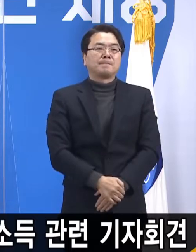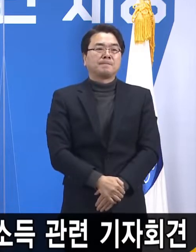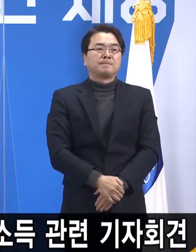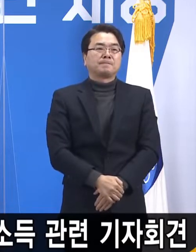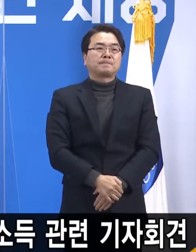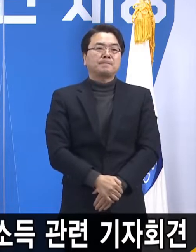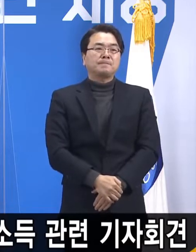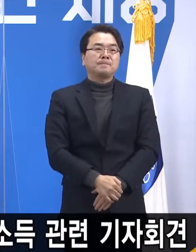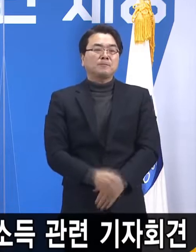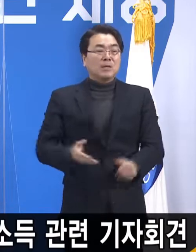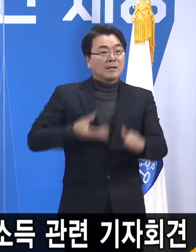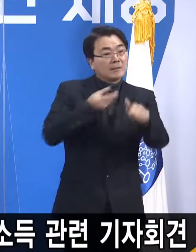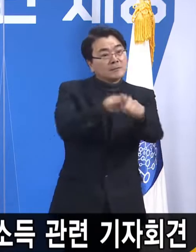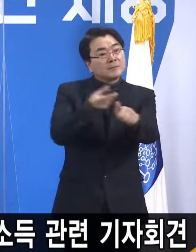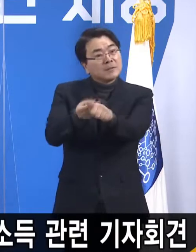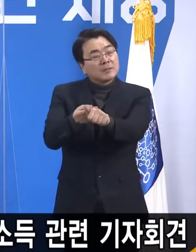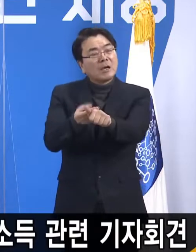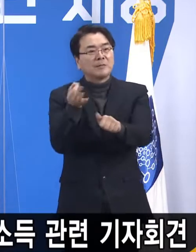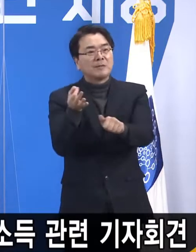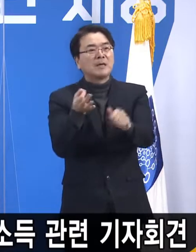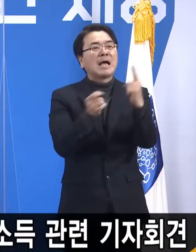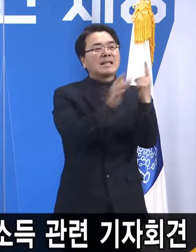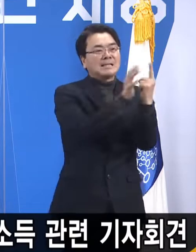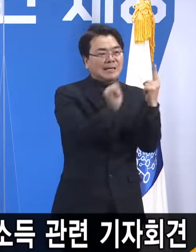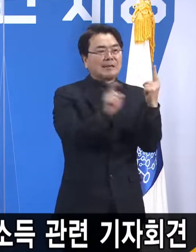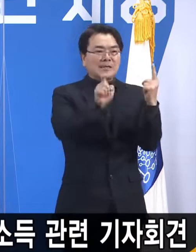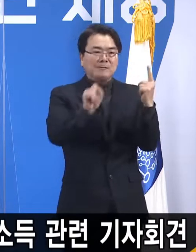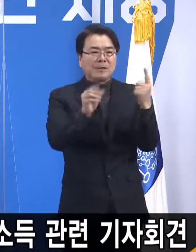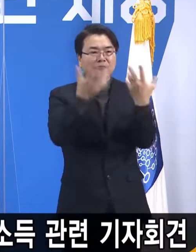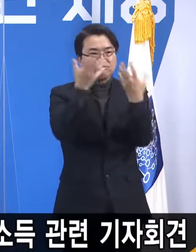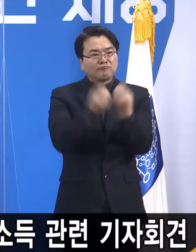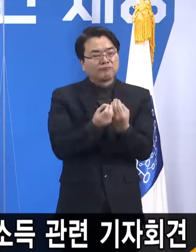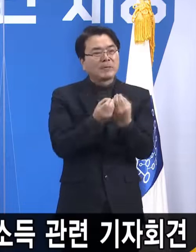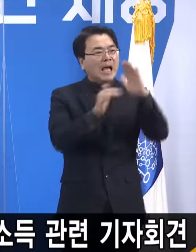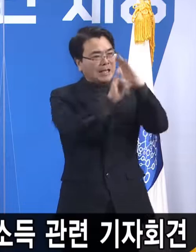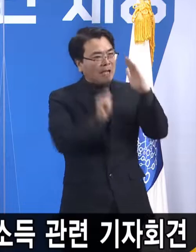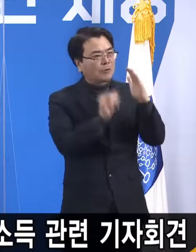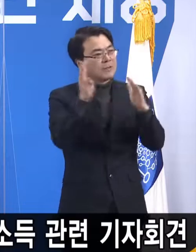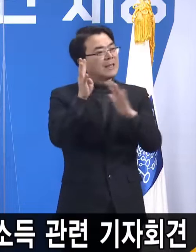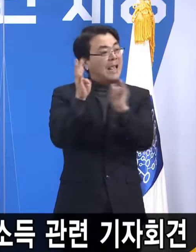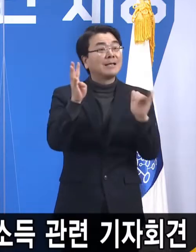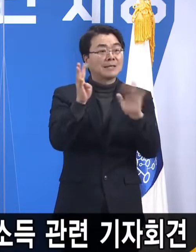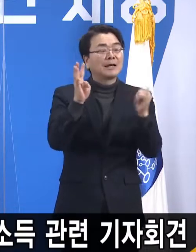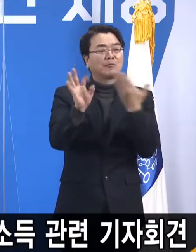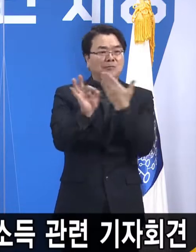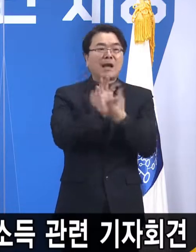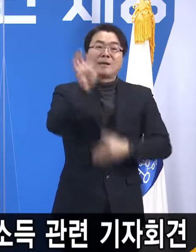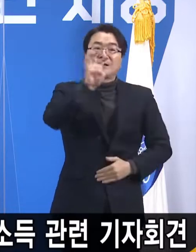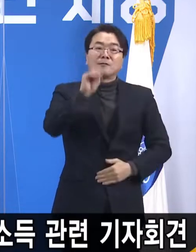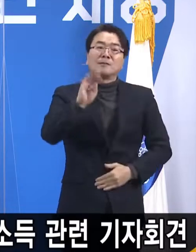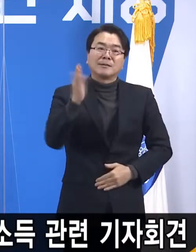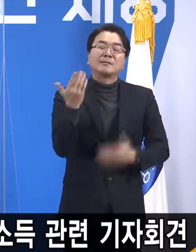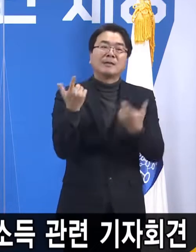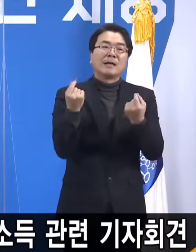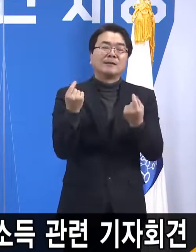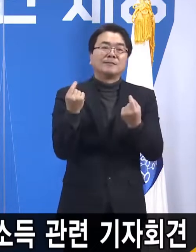지급 금액은 1인당 10만 원으로 4인 가구로 하면 약이 아니라 4인 가구면 40만 원이